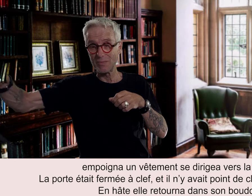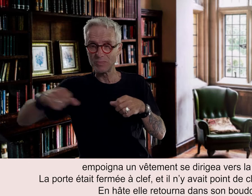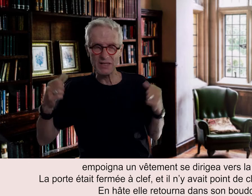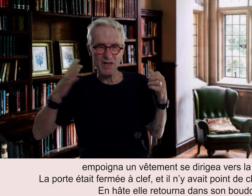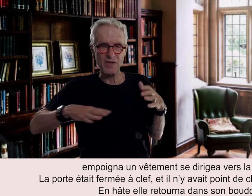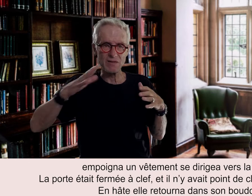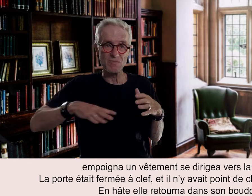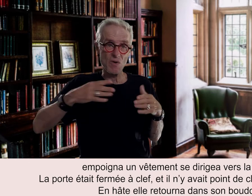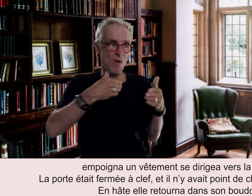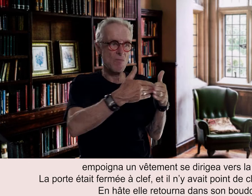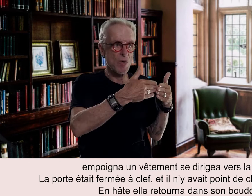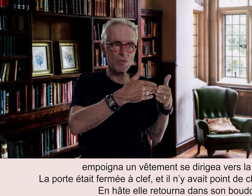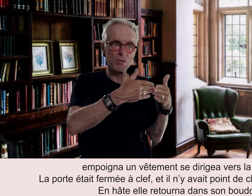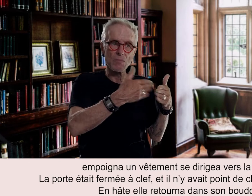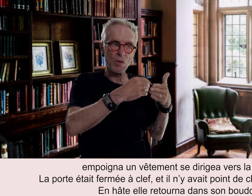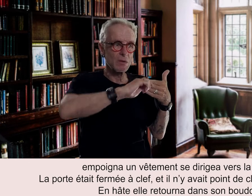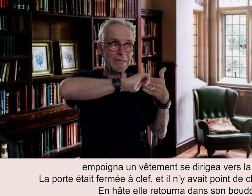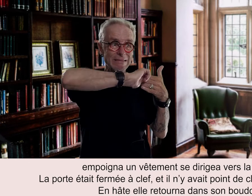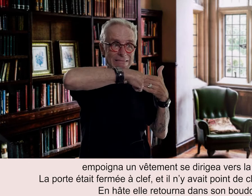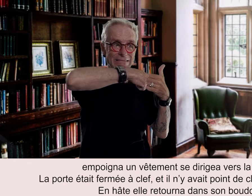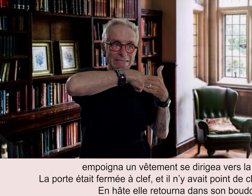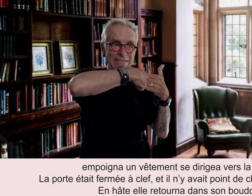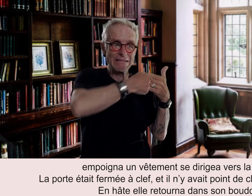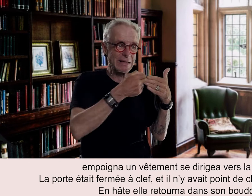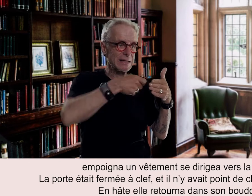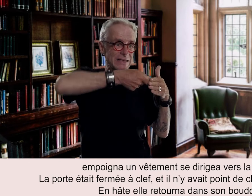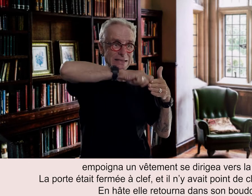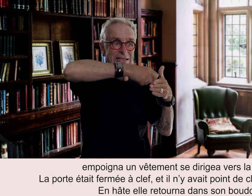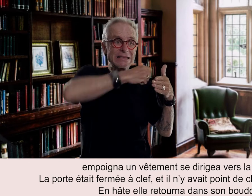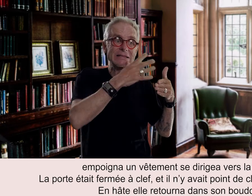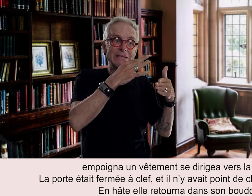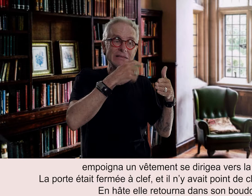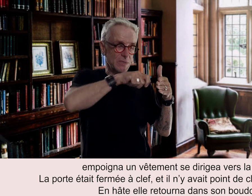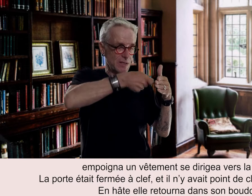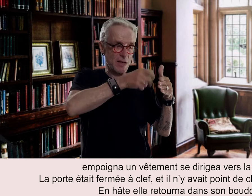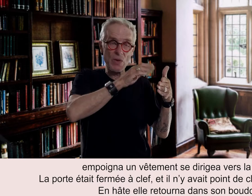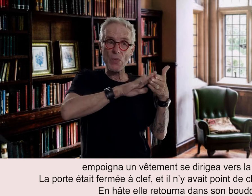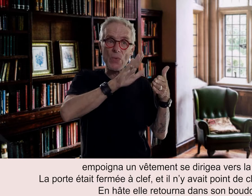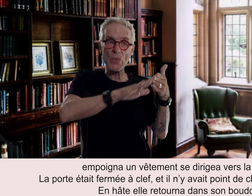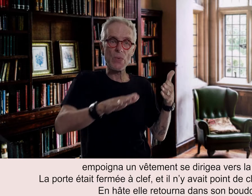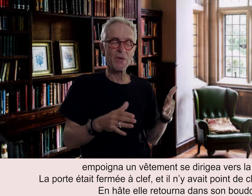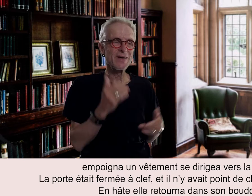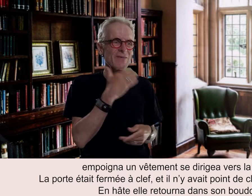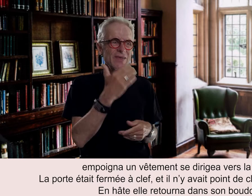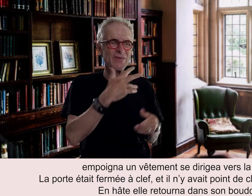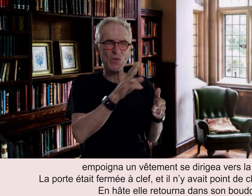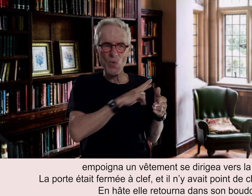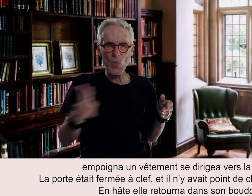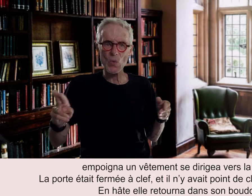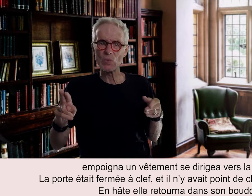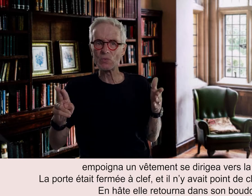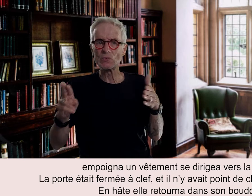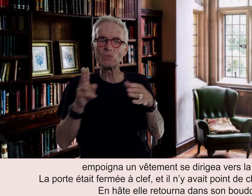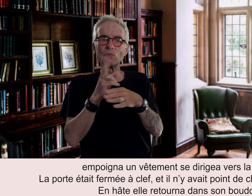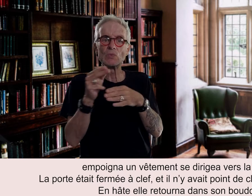La porte était fermée à clé et il n'y avait point de clé sur la serrure. En hâte, elle retourna dans son